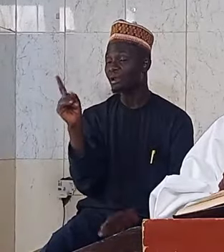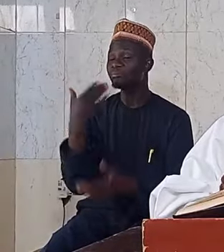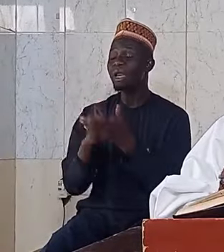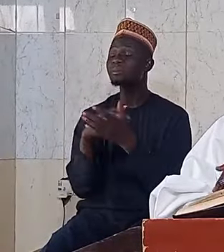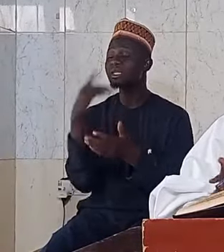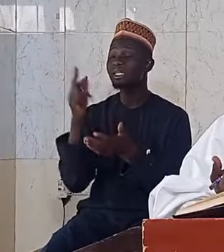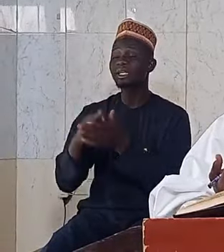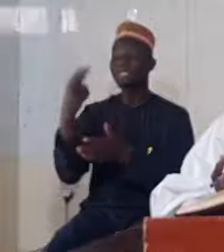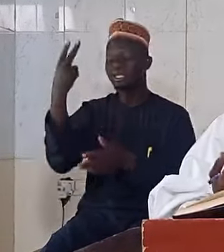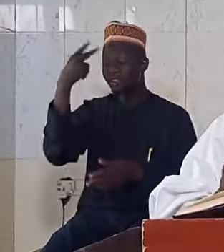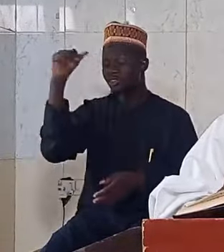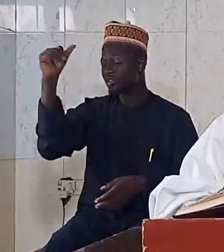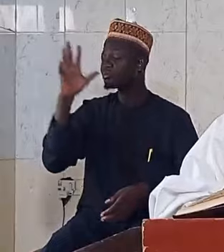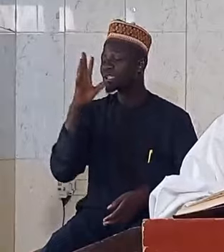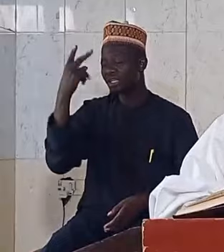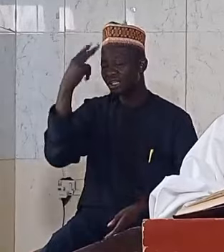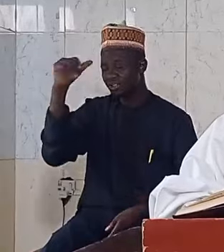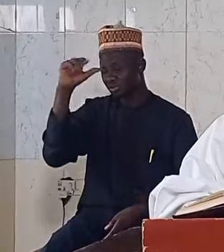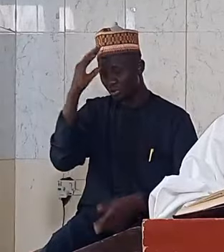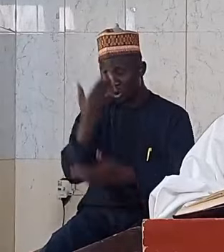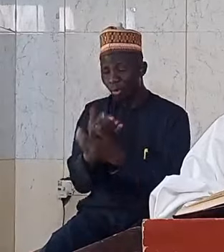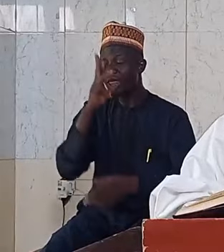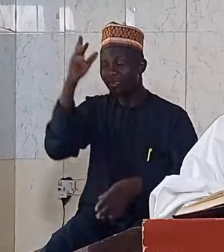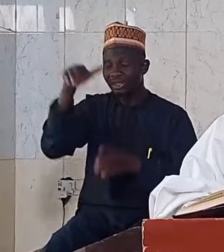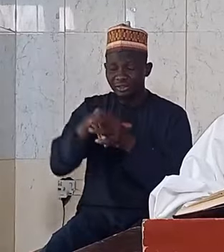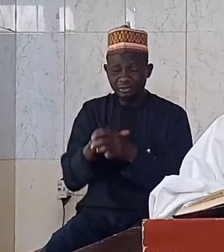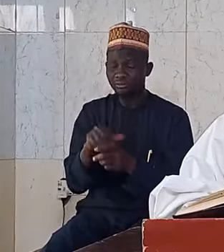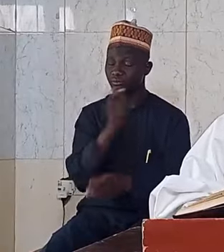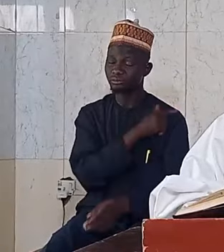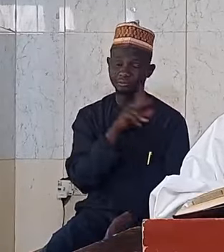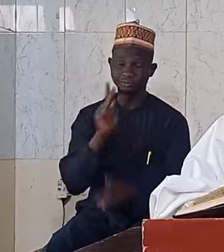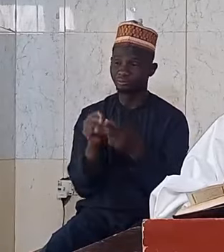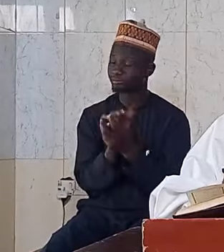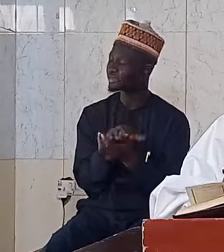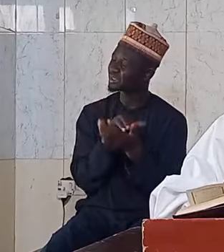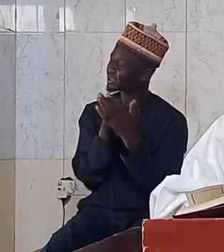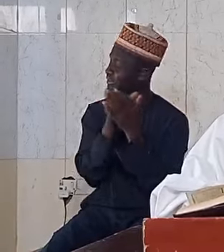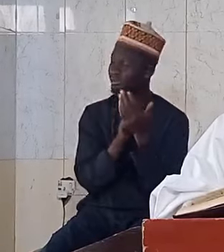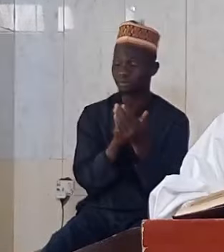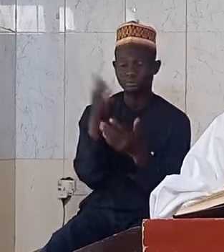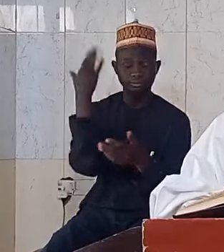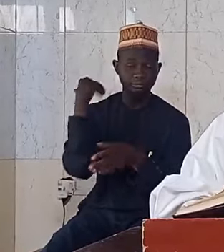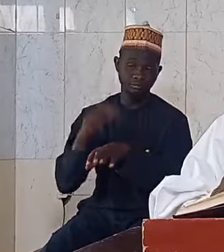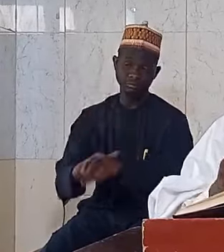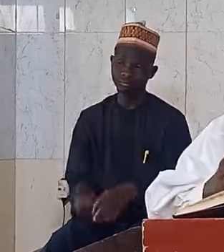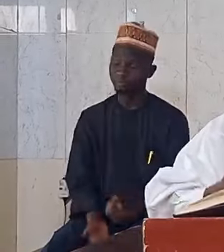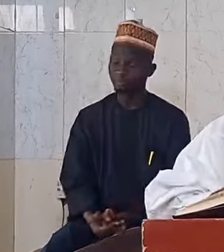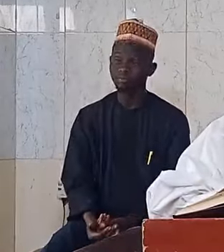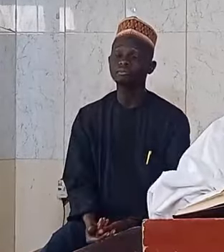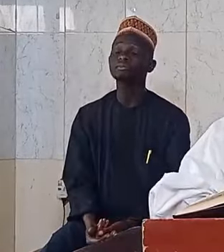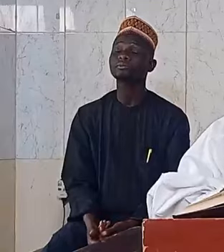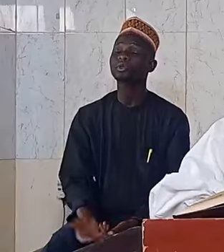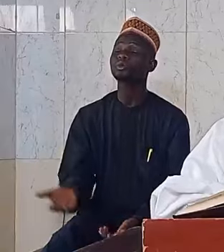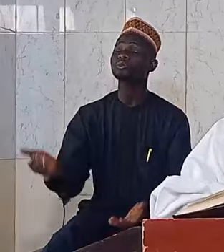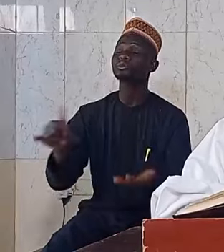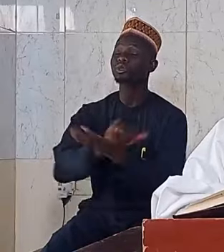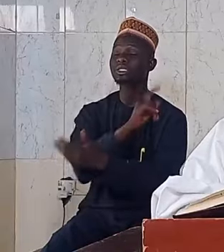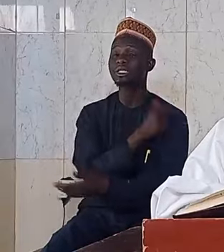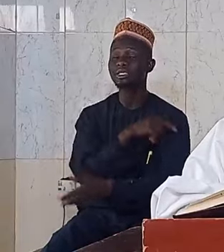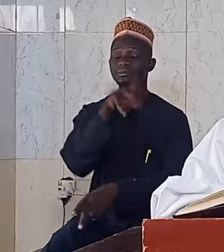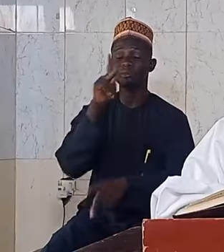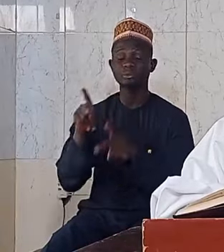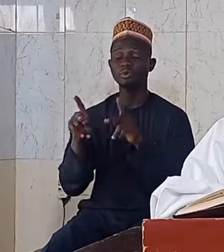cewa da shi da mahaifiyarsa duk suna cikin mustad'afin a wancan lokaci to waɗannan mustad'afin a